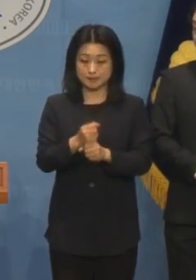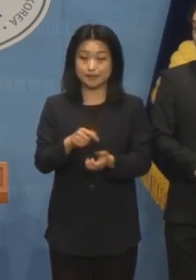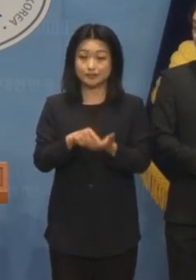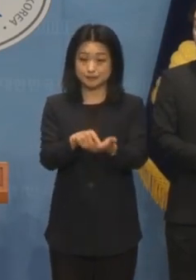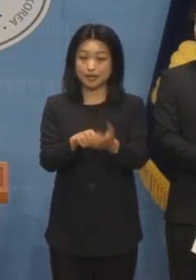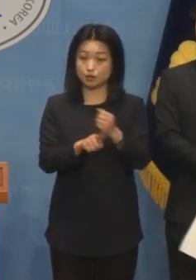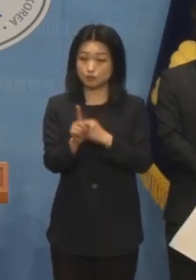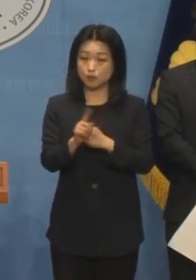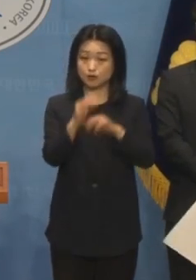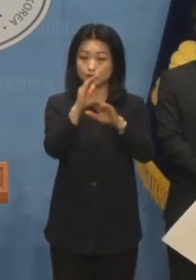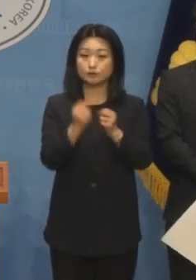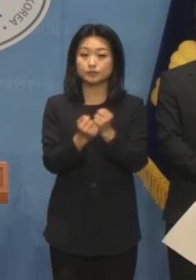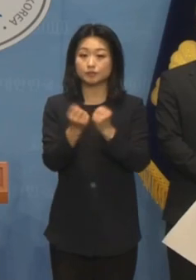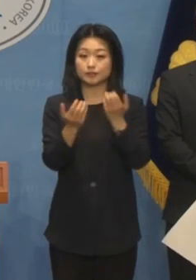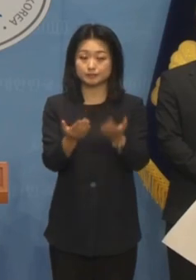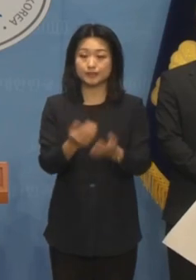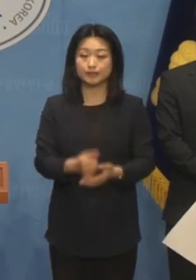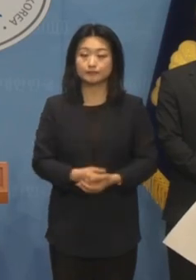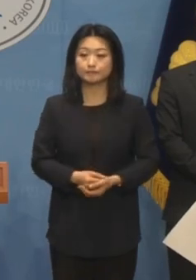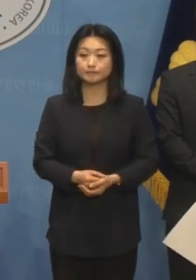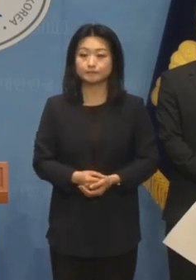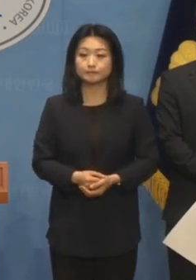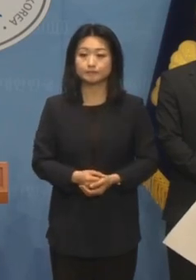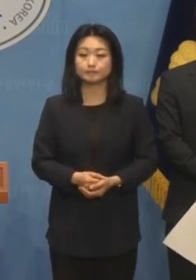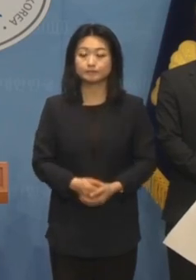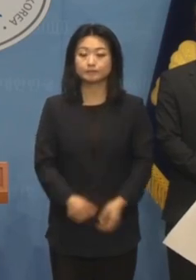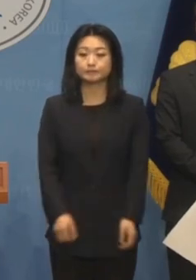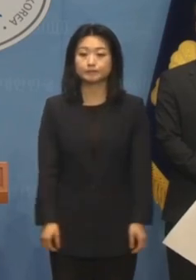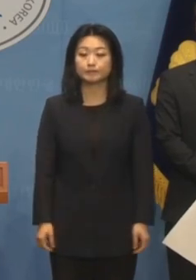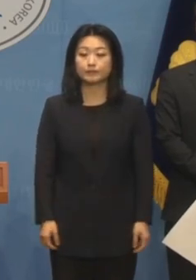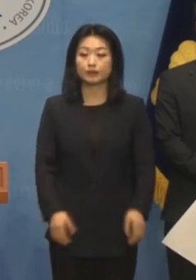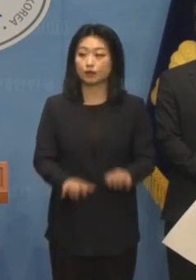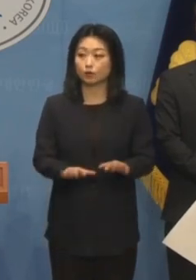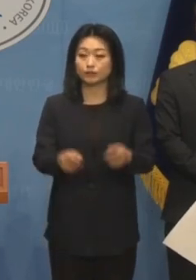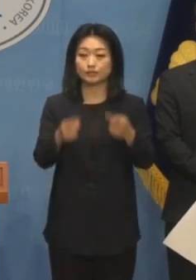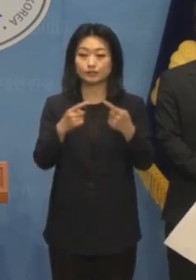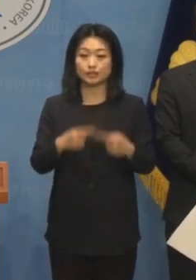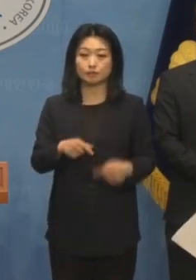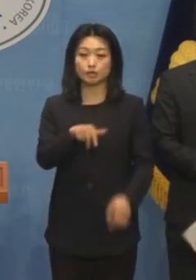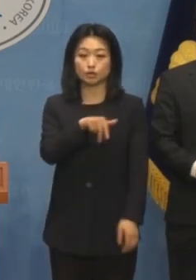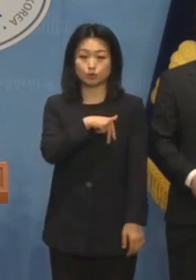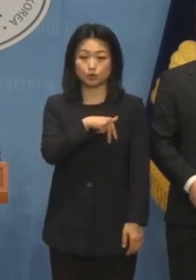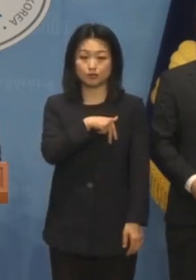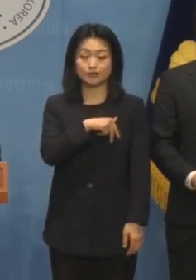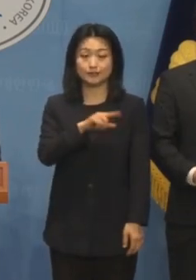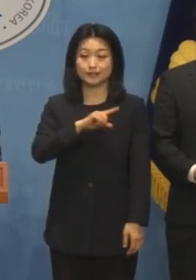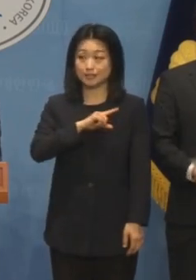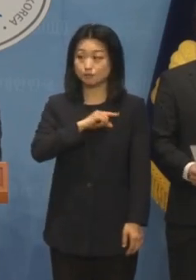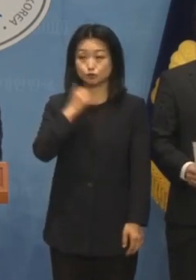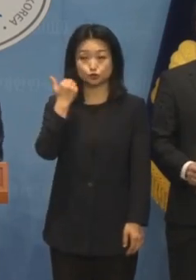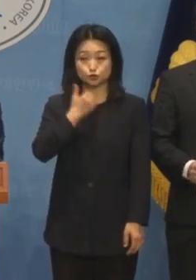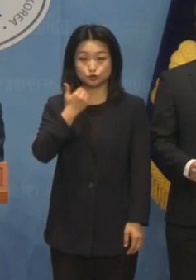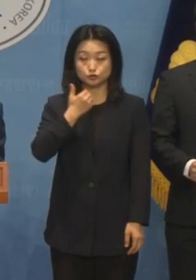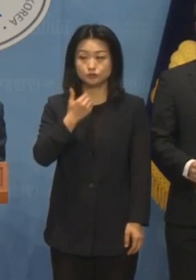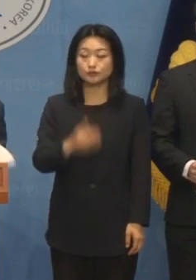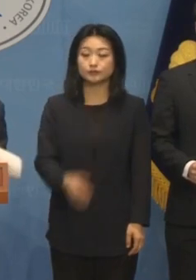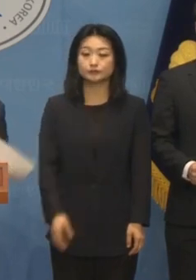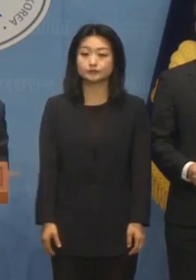취지와 내용은 곧 설명드리기로 하고요. 먼저 오늘 회견에 참석하신 분들 소개해 올리겠습니다. 제